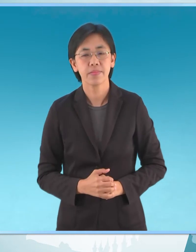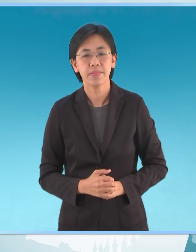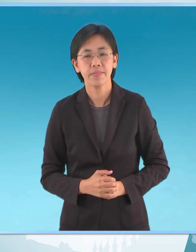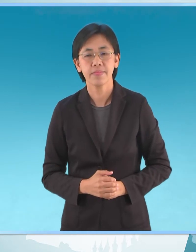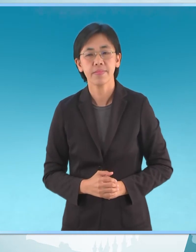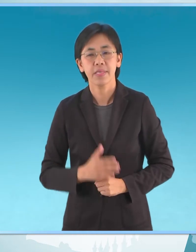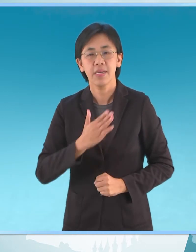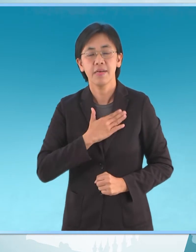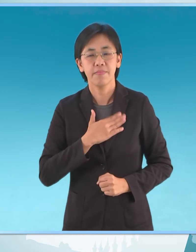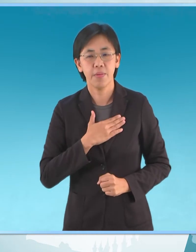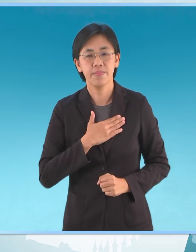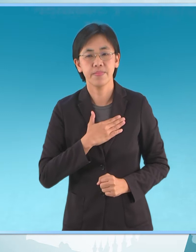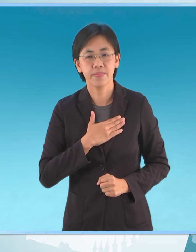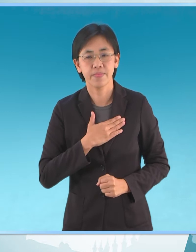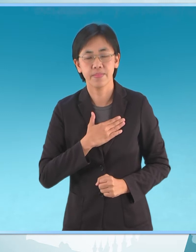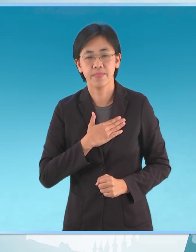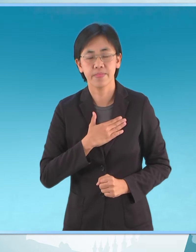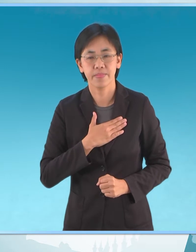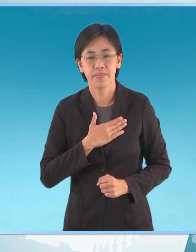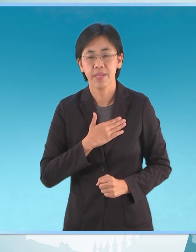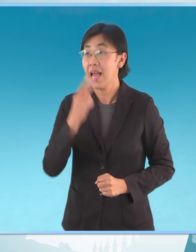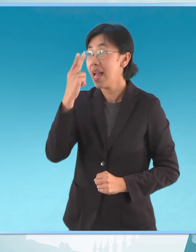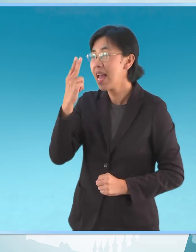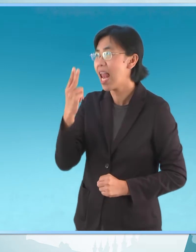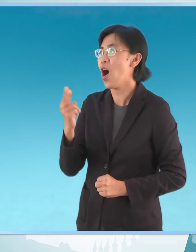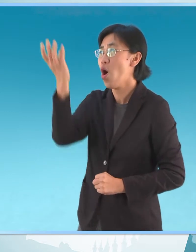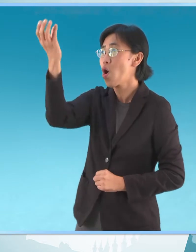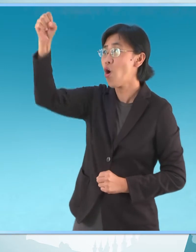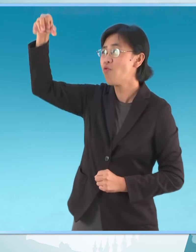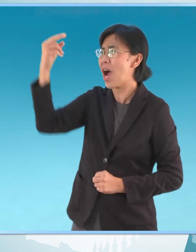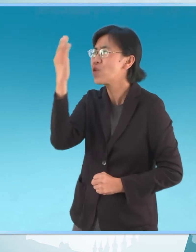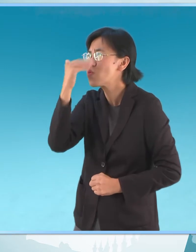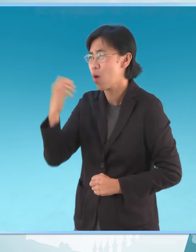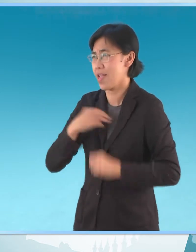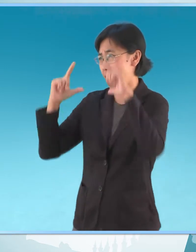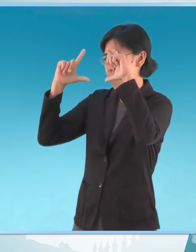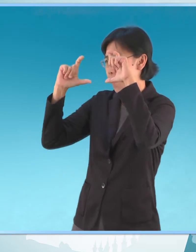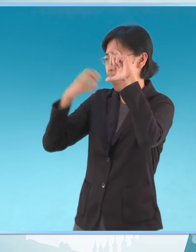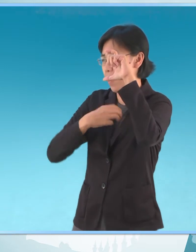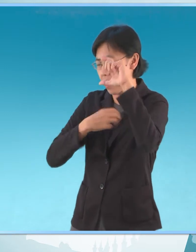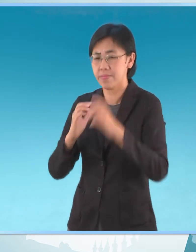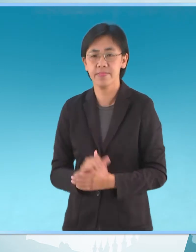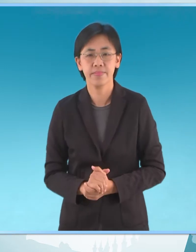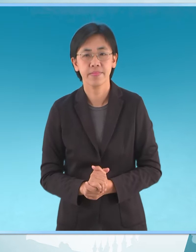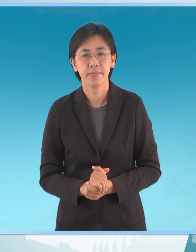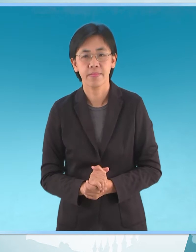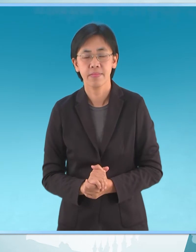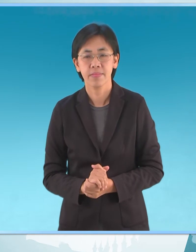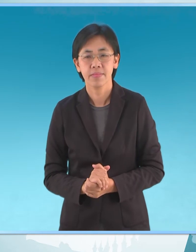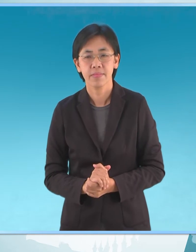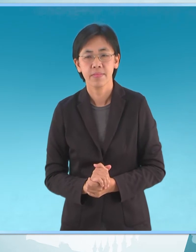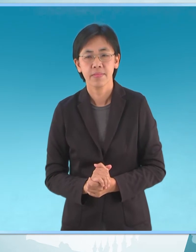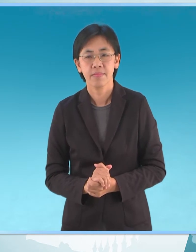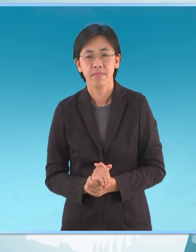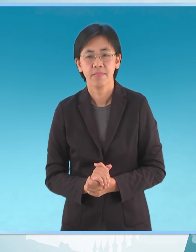ผมก็จะใช้ไลฟ์วิวนะครับสมมุติว่าเราเจอโคมไฟที่สวยงามแล้วเราอยากจะถ่ายเก็บไว้นะครับเริ่มต้นเราก็จะถ่ายกลางภาพเลย